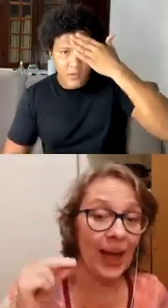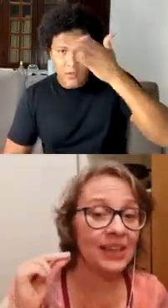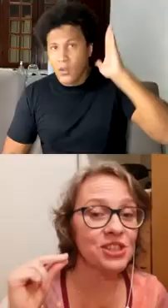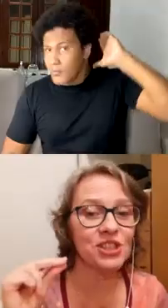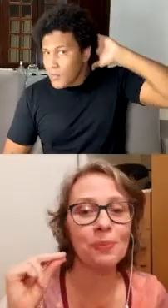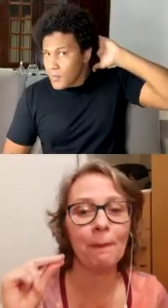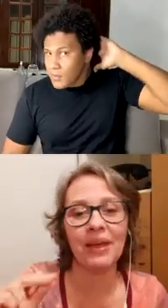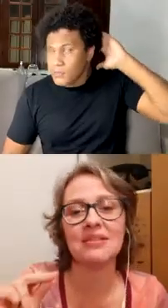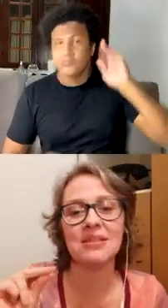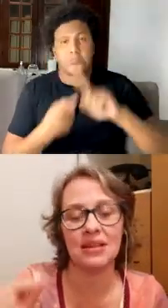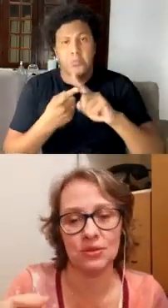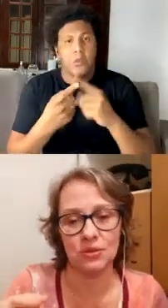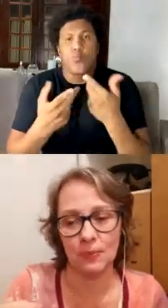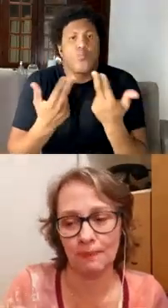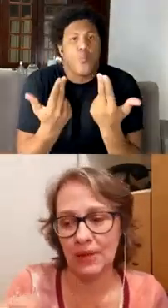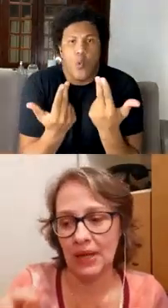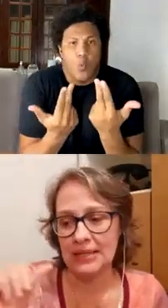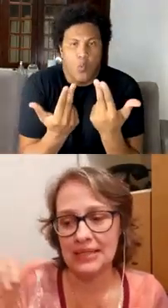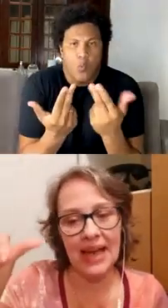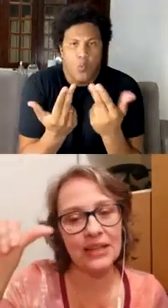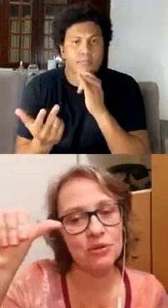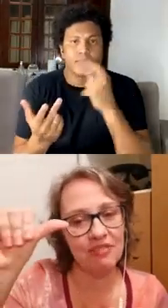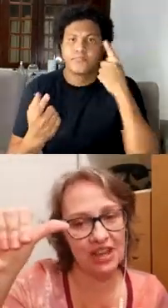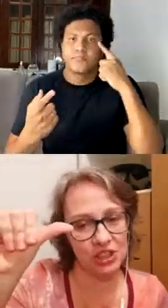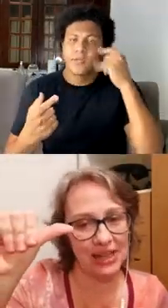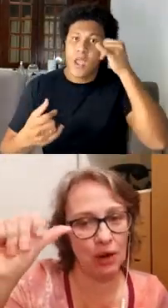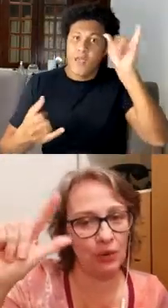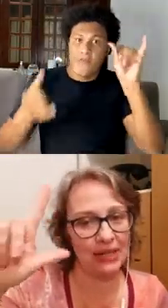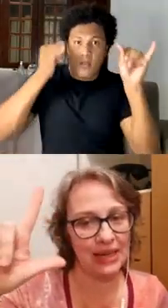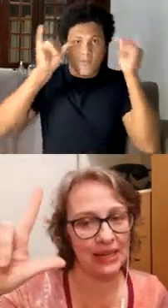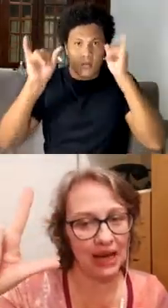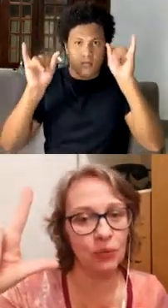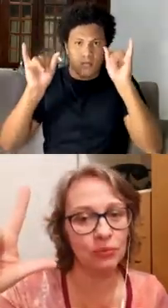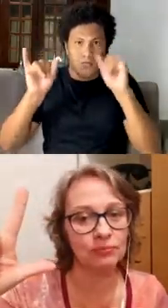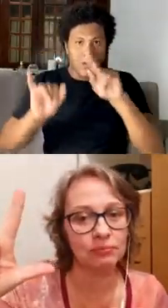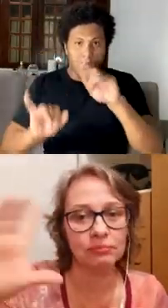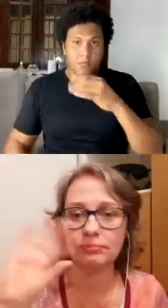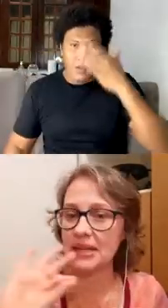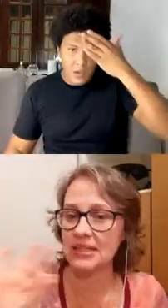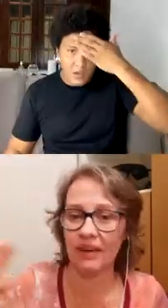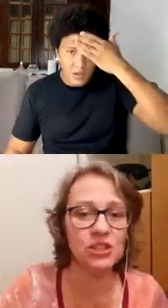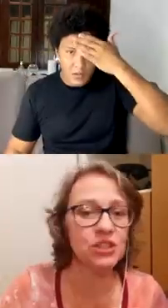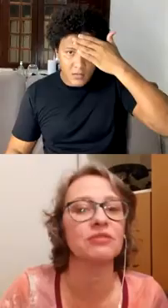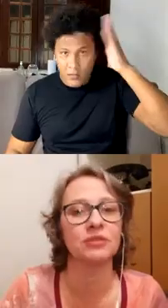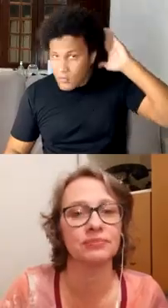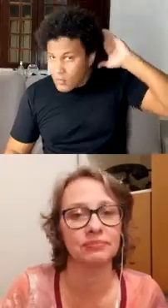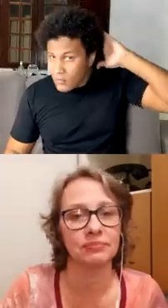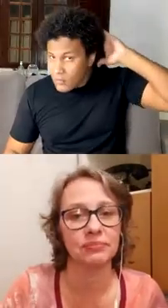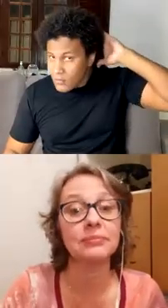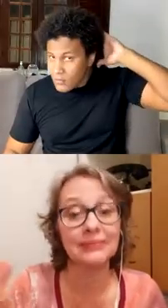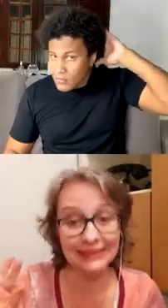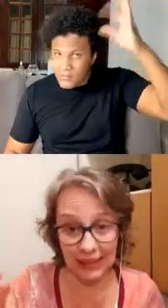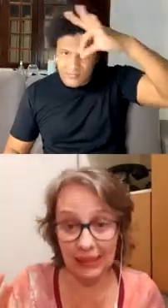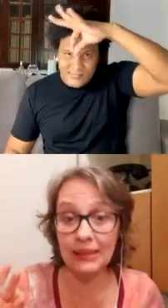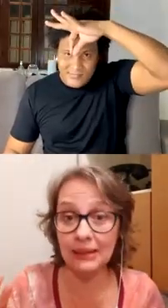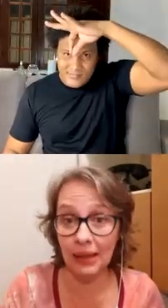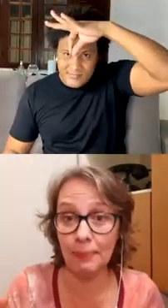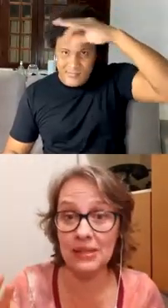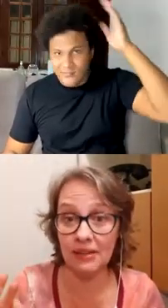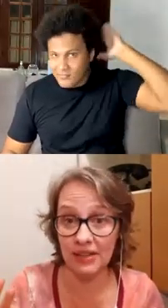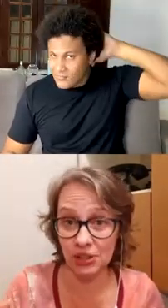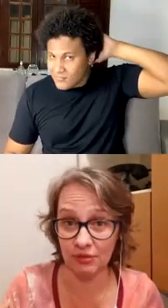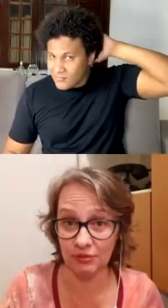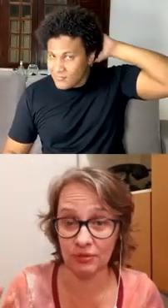Como é que a gente pensa isso? Sexo vaginal e anal, preservativo. Tem que